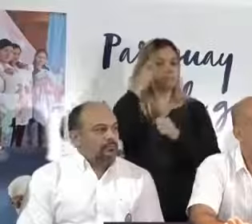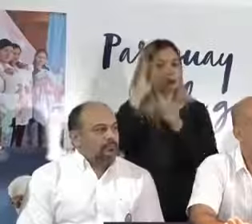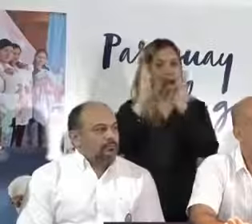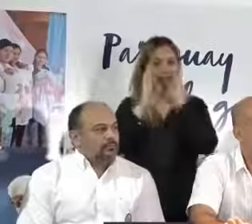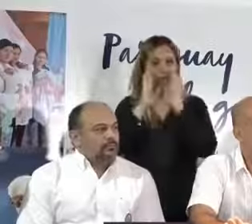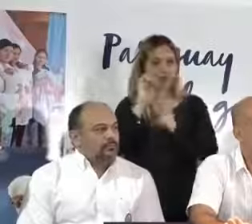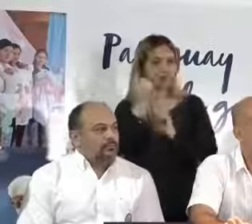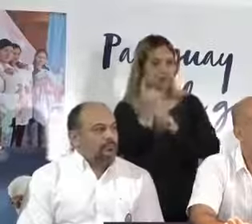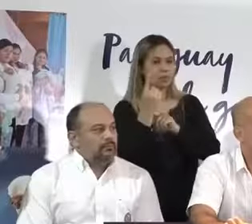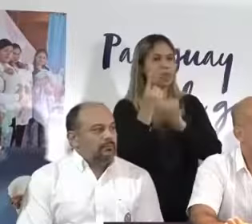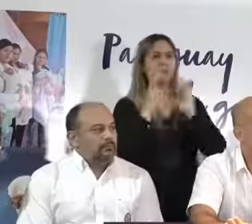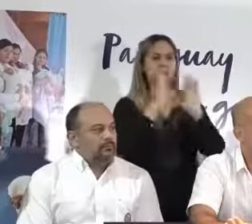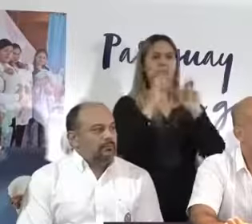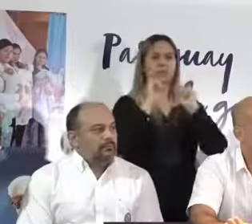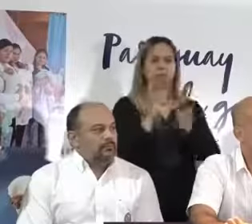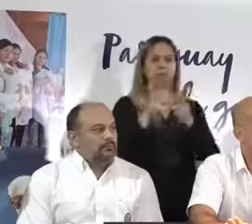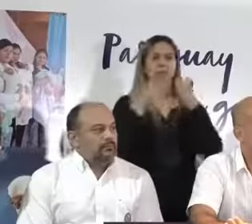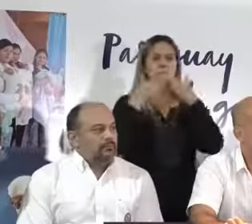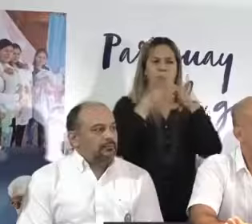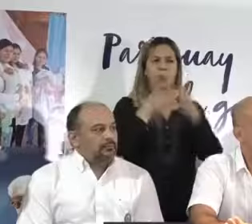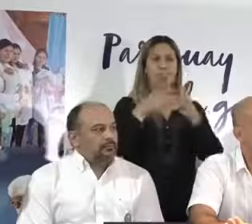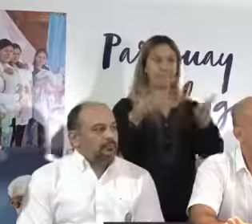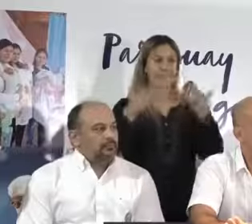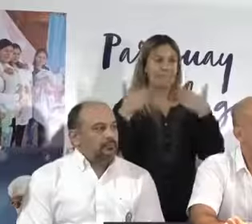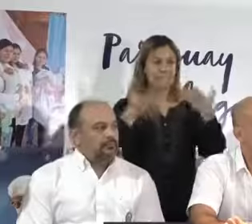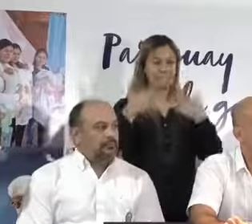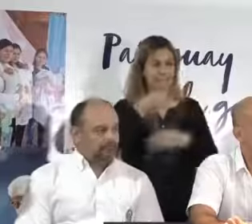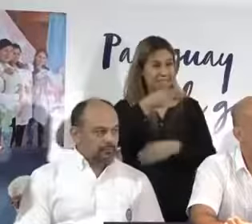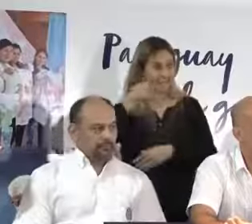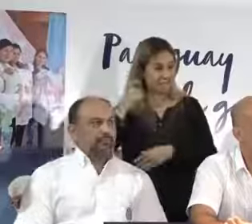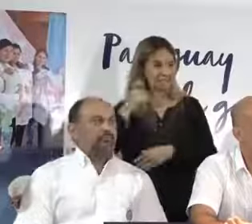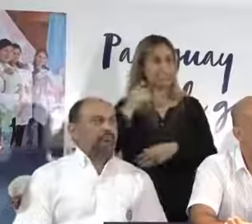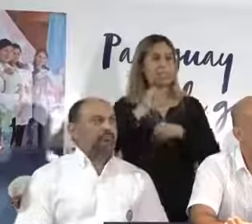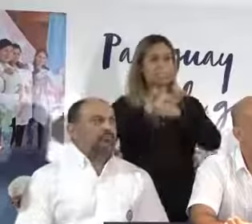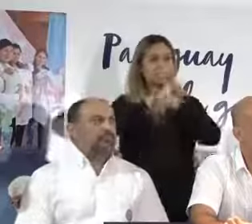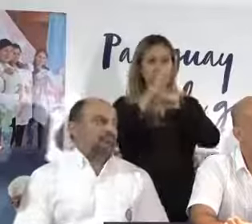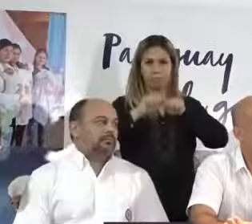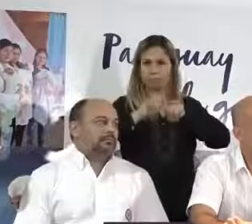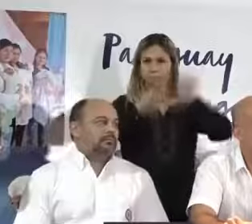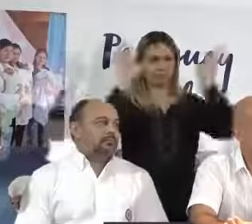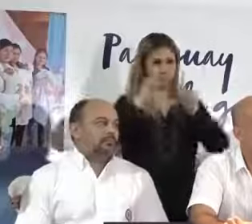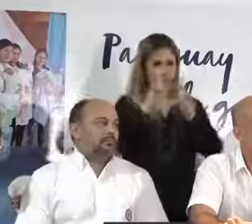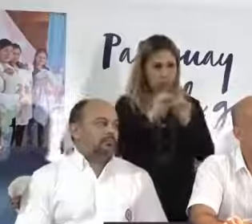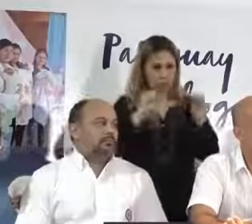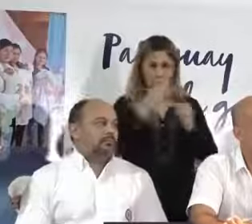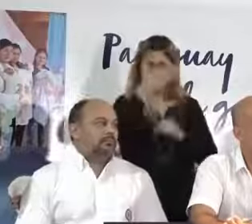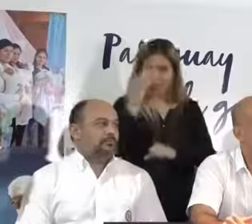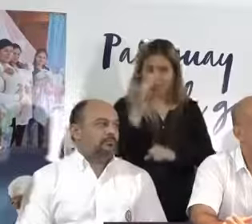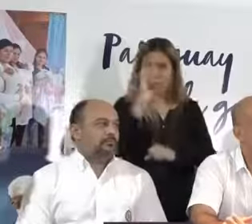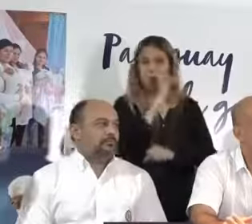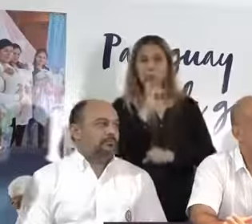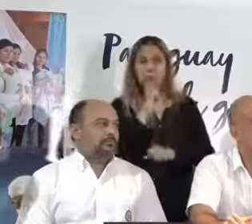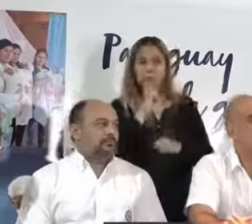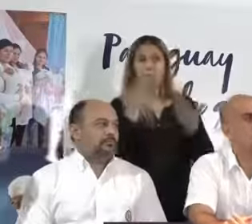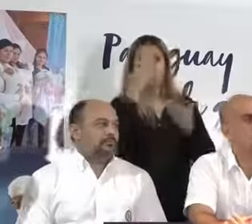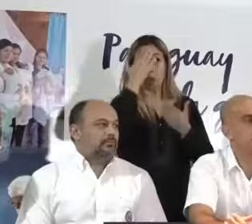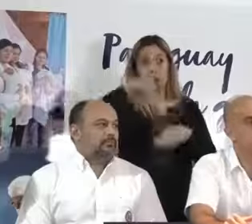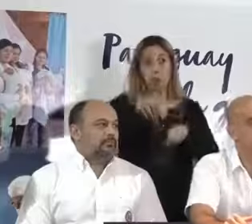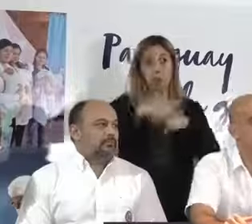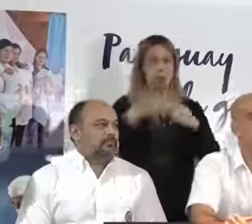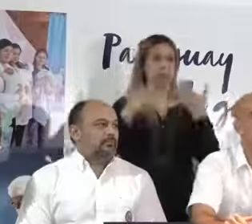tiempo que con el calor no se podía transmitir el virus, ahora estamos en una época de calor, ¿es cierto que no se puede transmitir con el calor o a pesar de la temperatura se